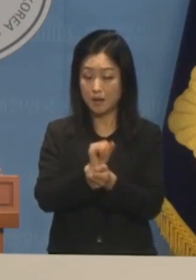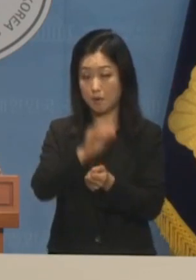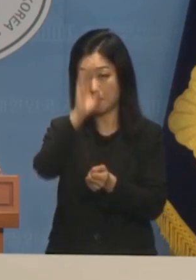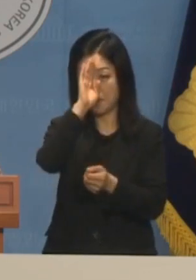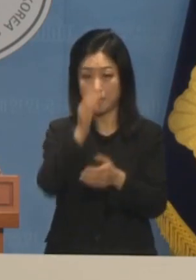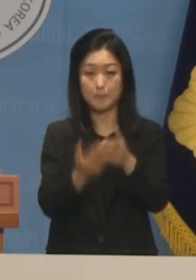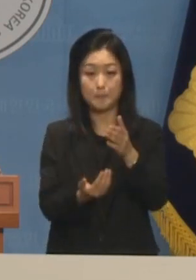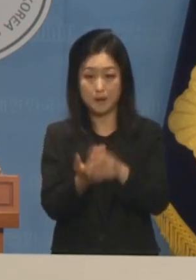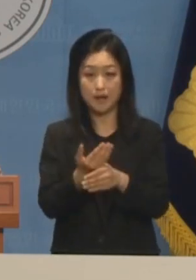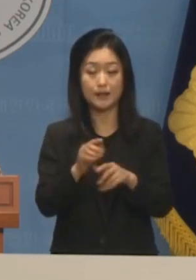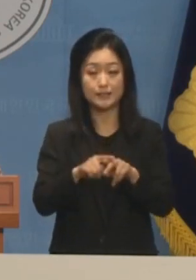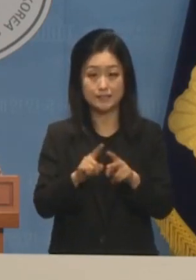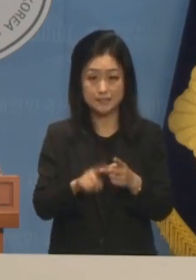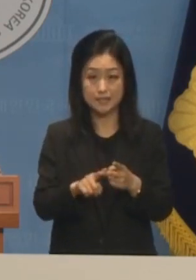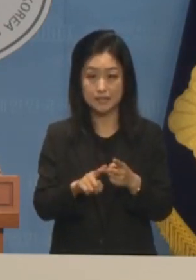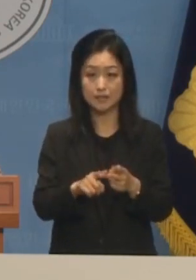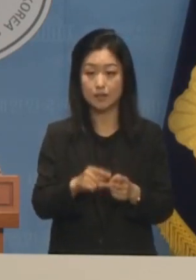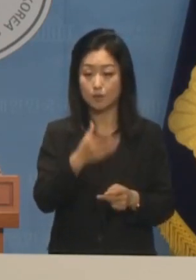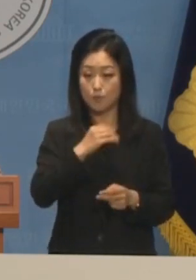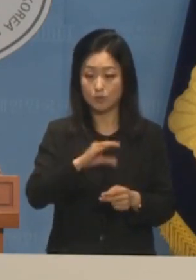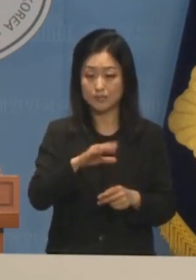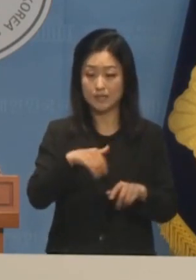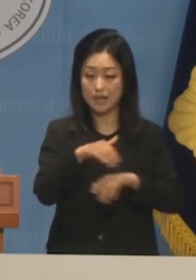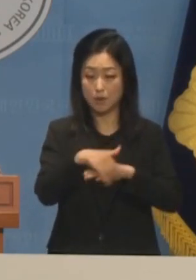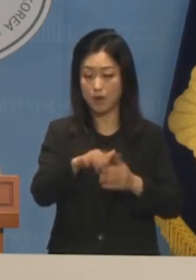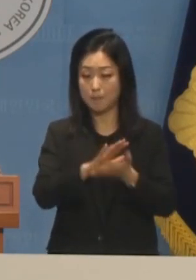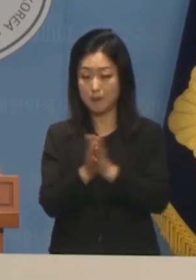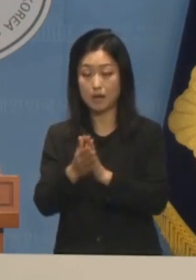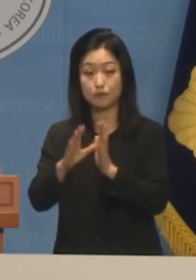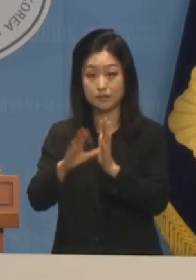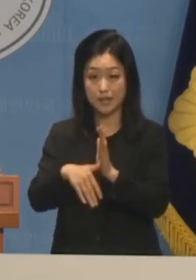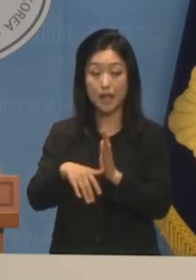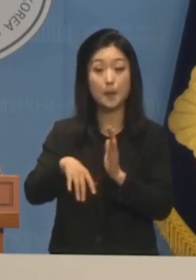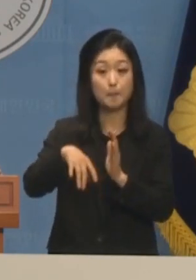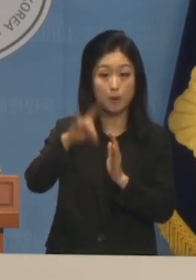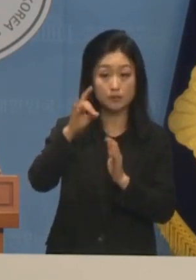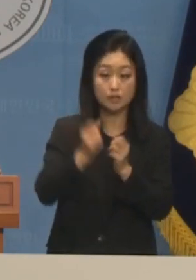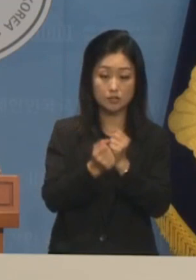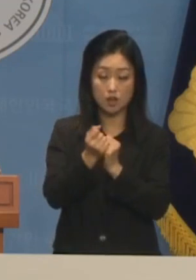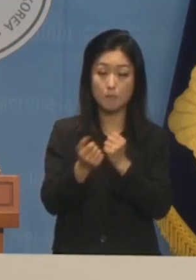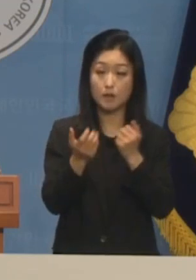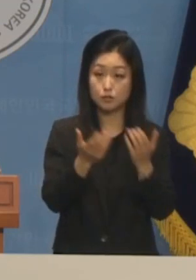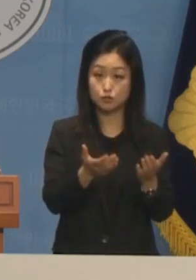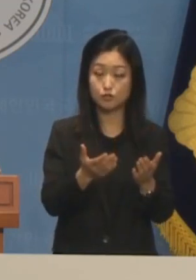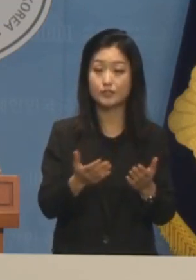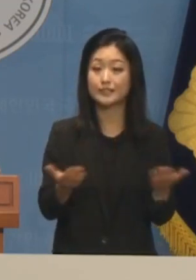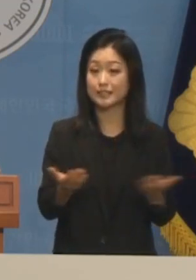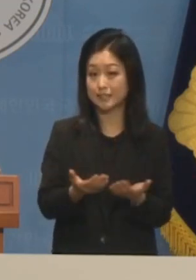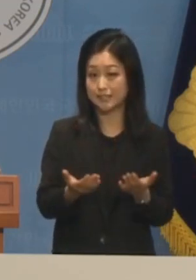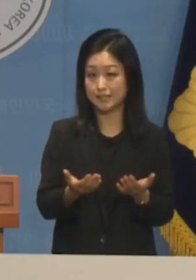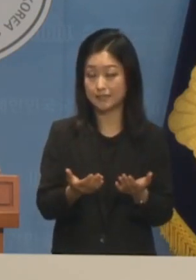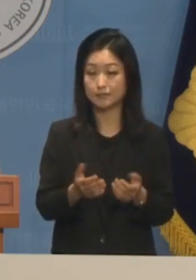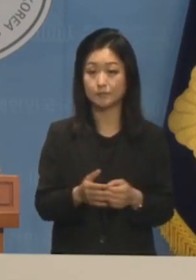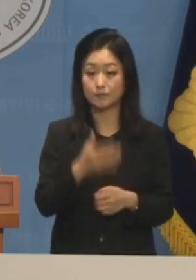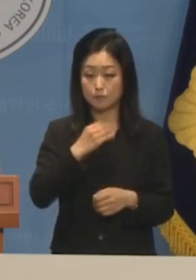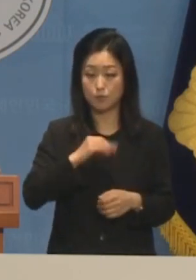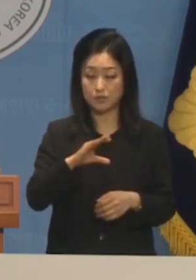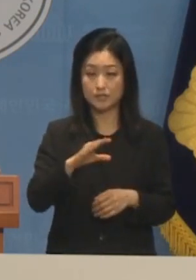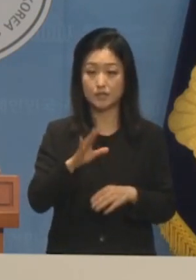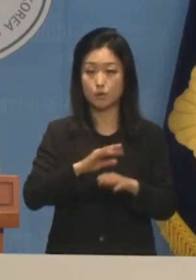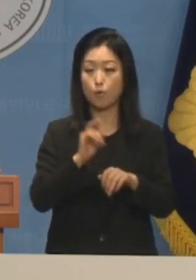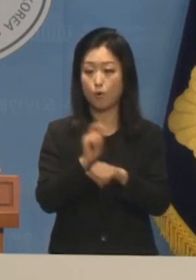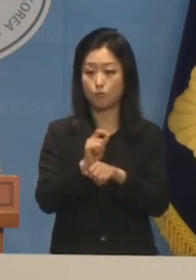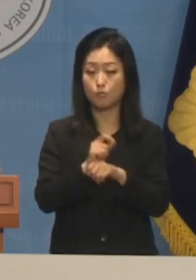재난이 발생하거나 복지정책이 바뀔 때면 해당 내용을 가장 먼저 설명하는 직역이 다름 아닌 보건복지